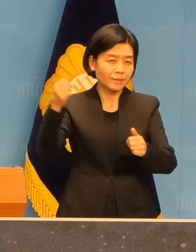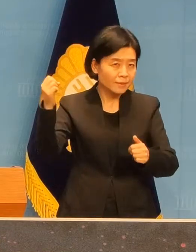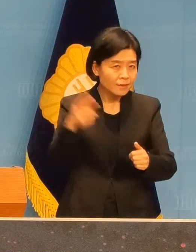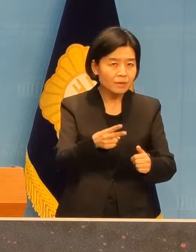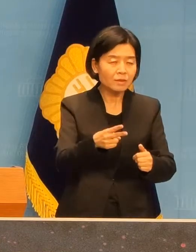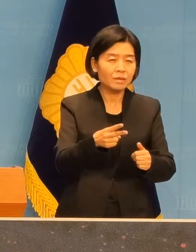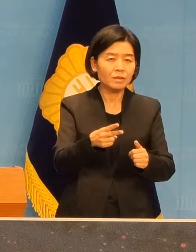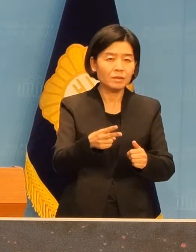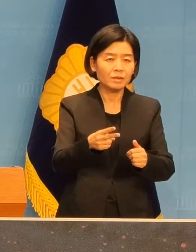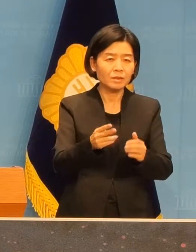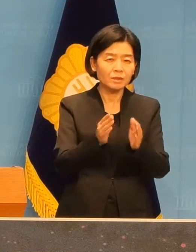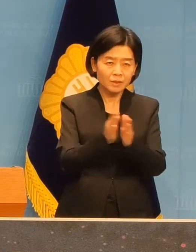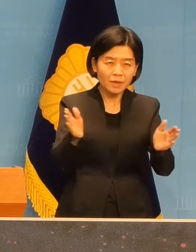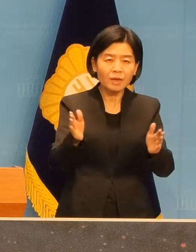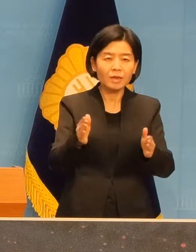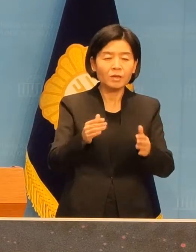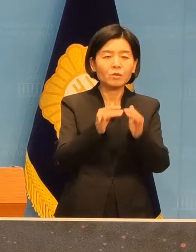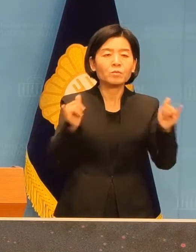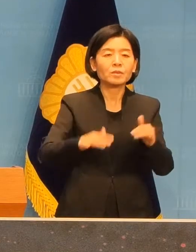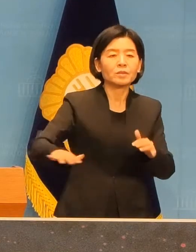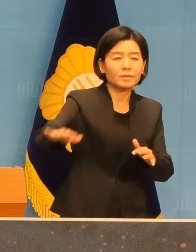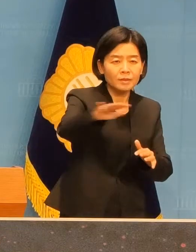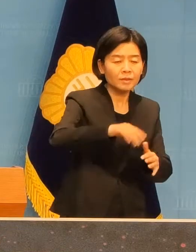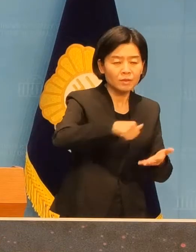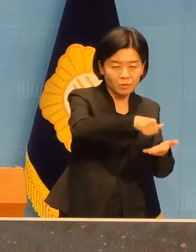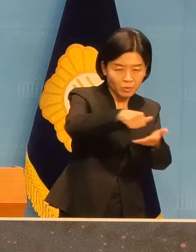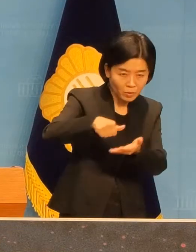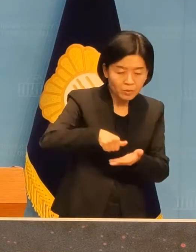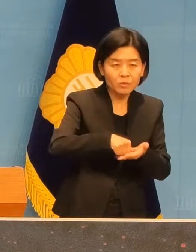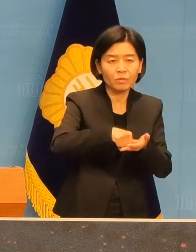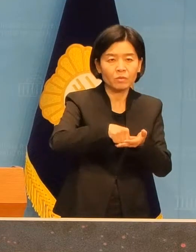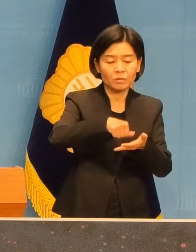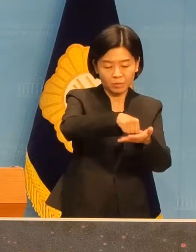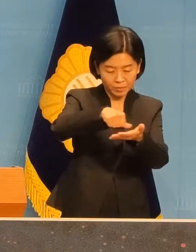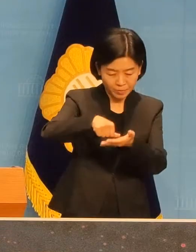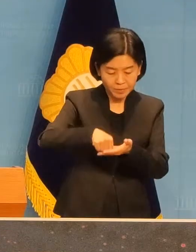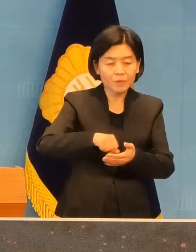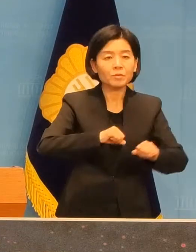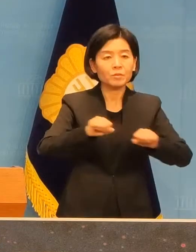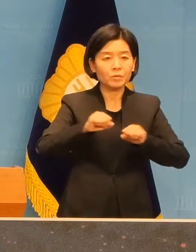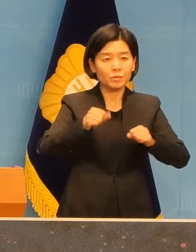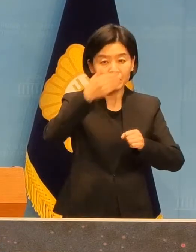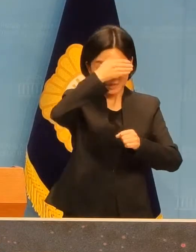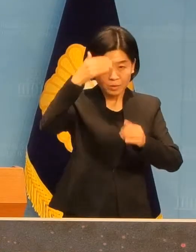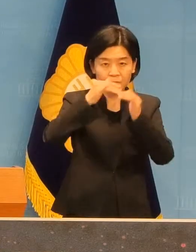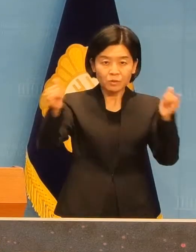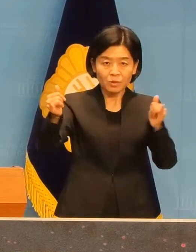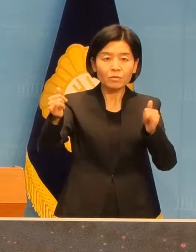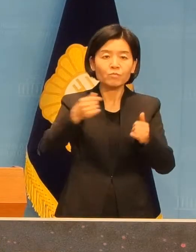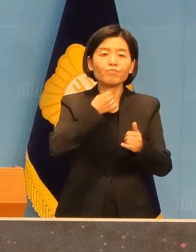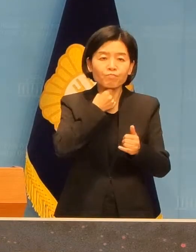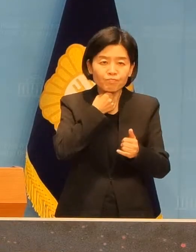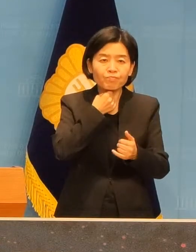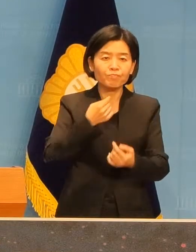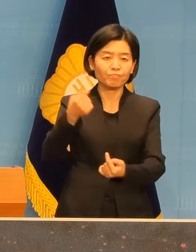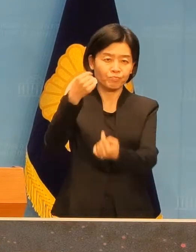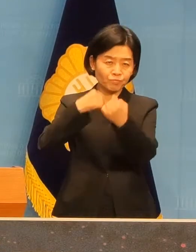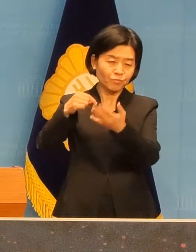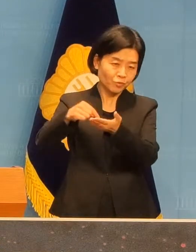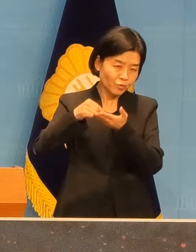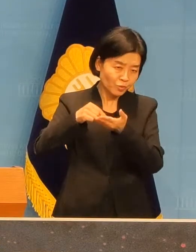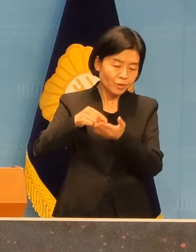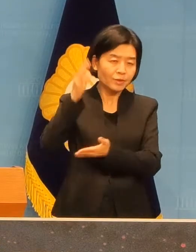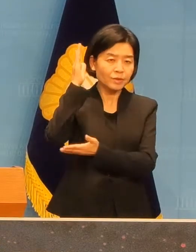서명운동 관련 기자회견입니다. 청년들이 자발적으로 추진해서 기자회견을 자청해왔고 2만